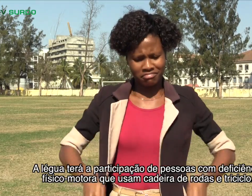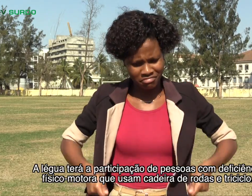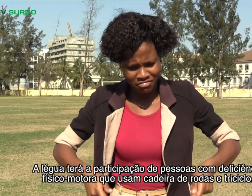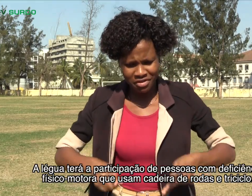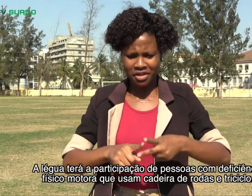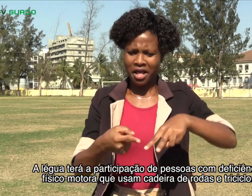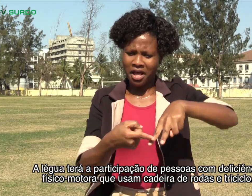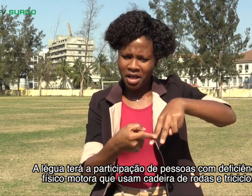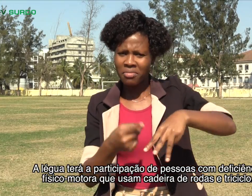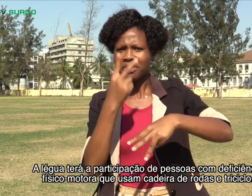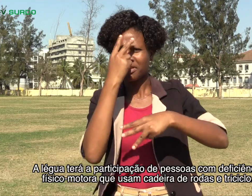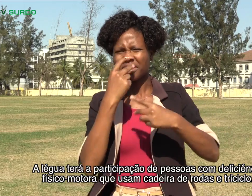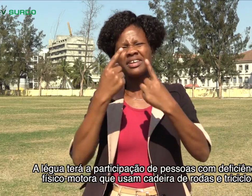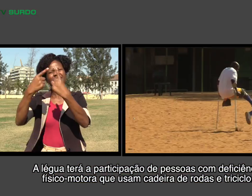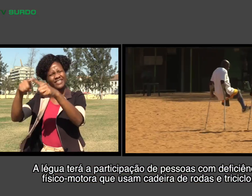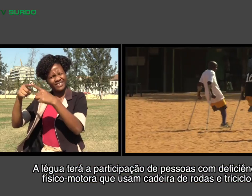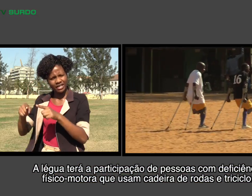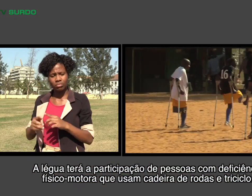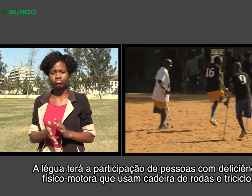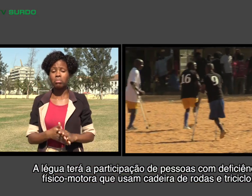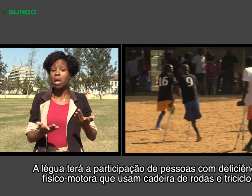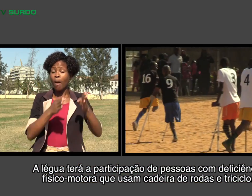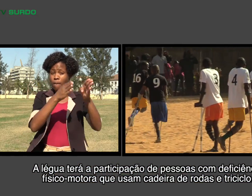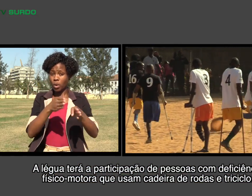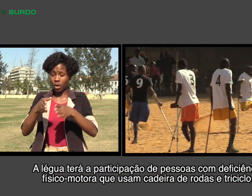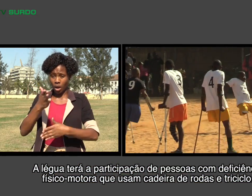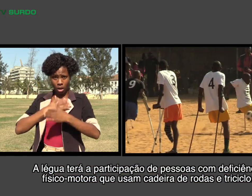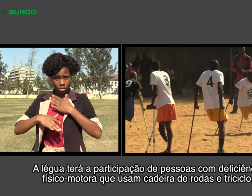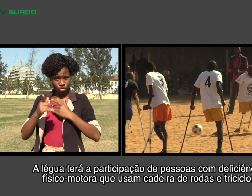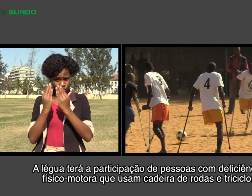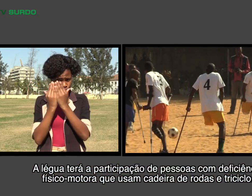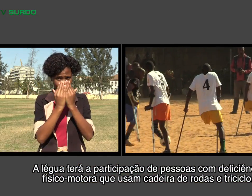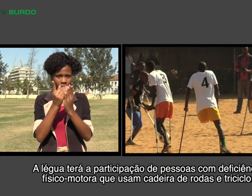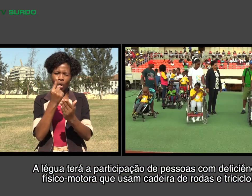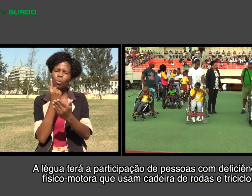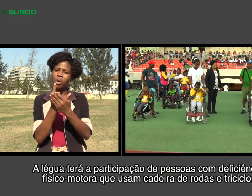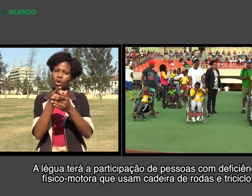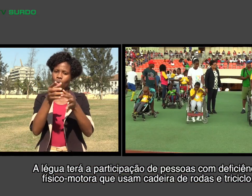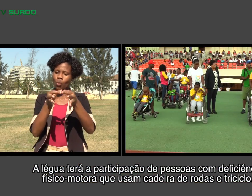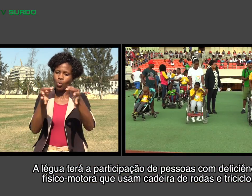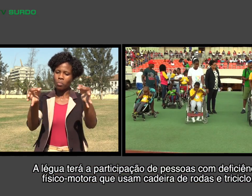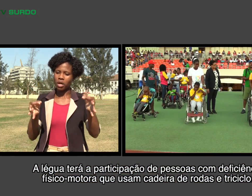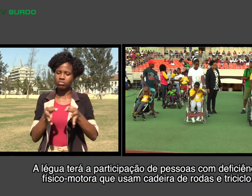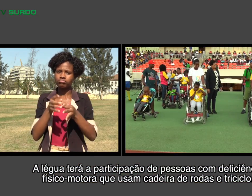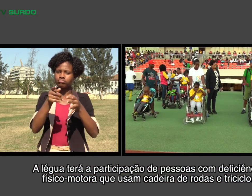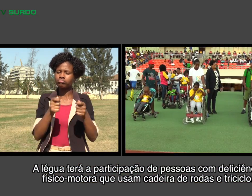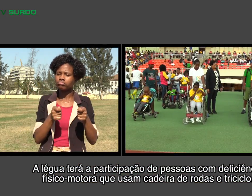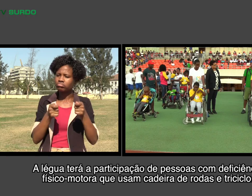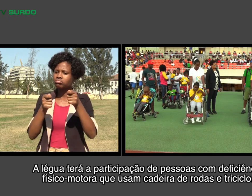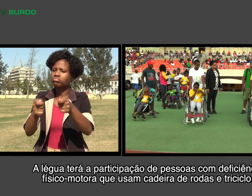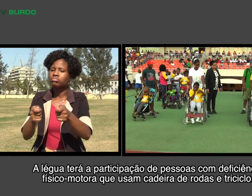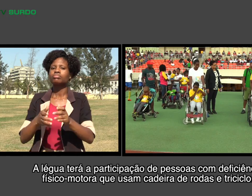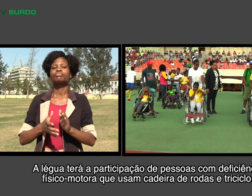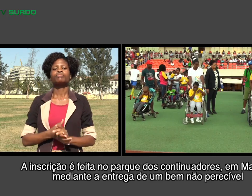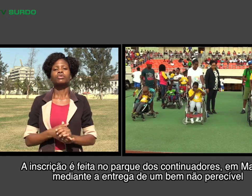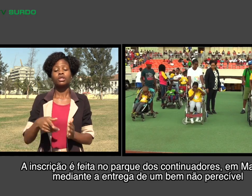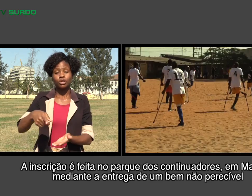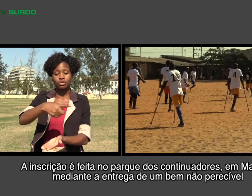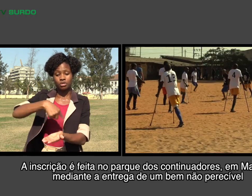A Lego terá participação de pessoas com deficiência fisicomotora, que usam cadeiras de rodas e triciclo. A inscrição